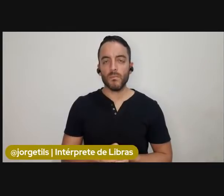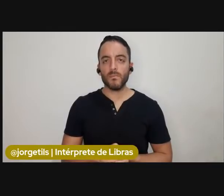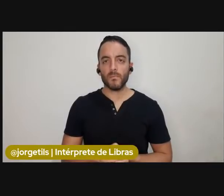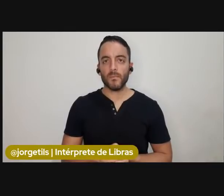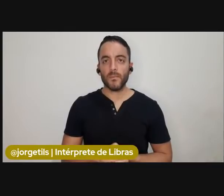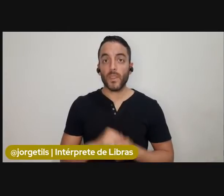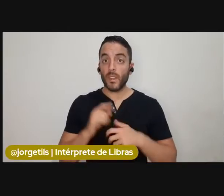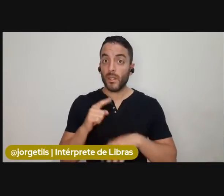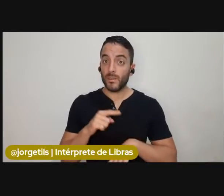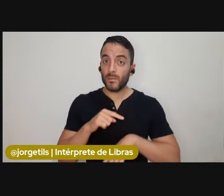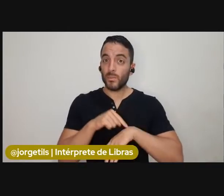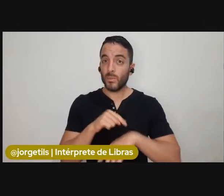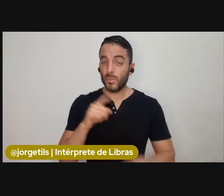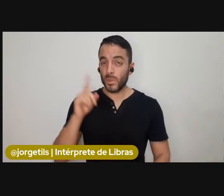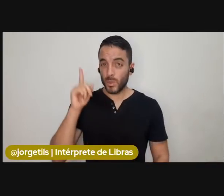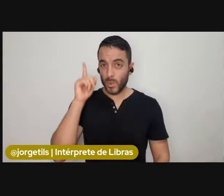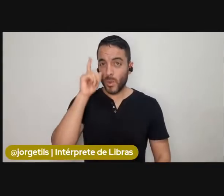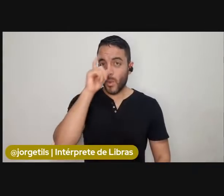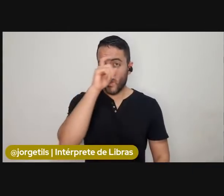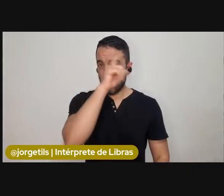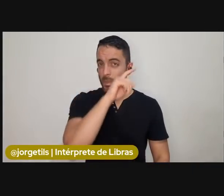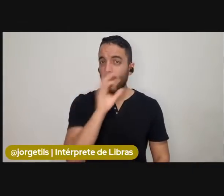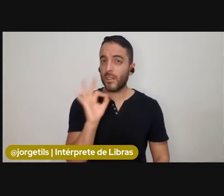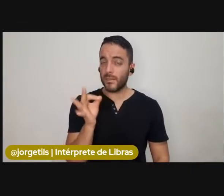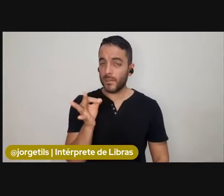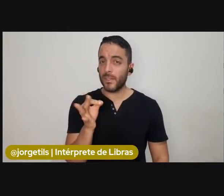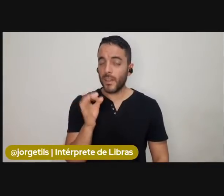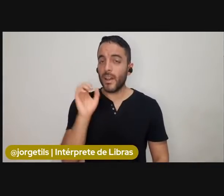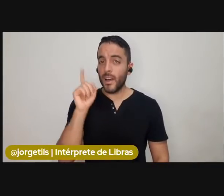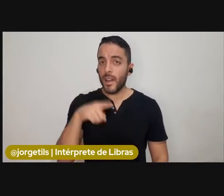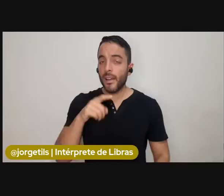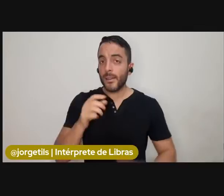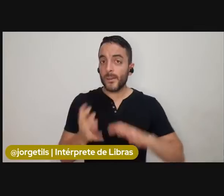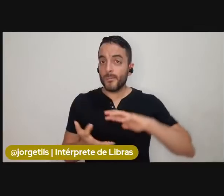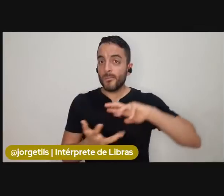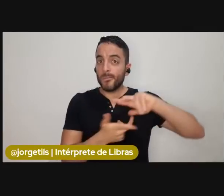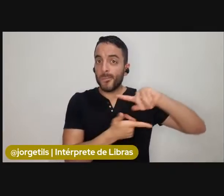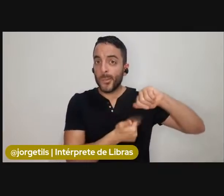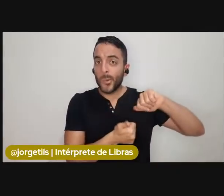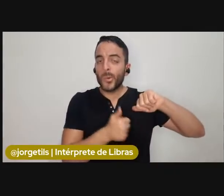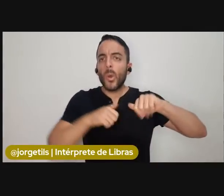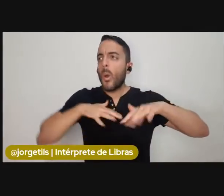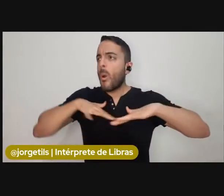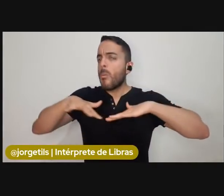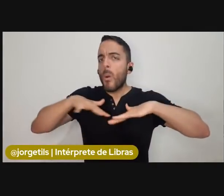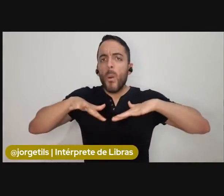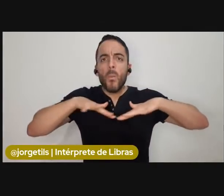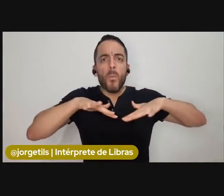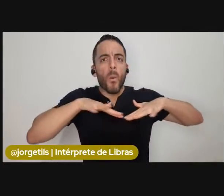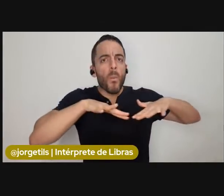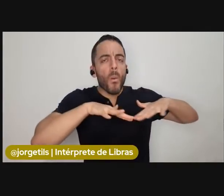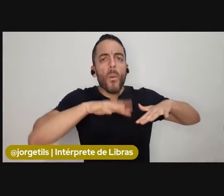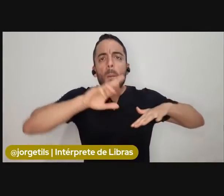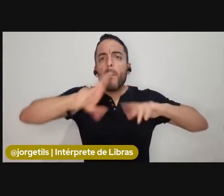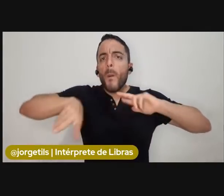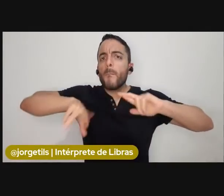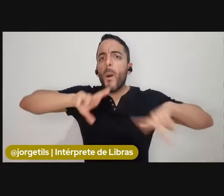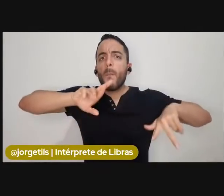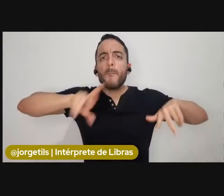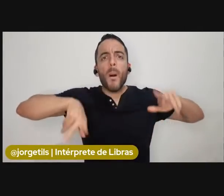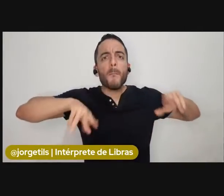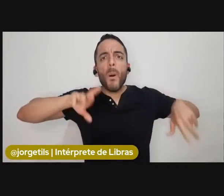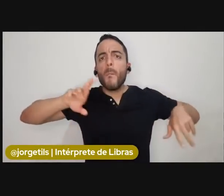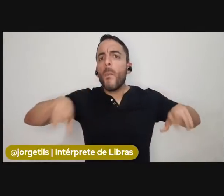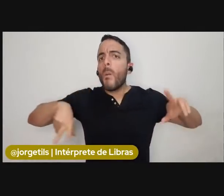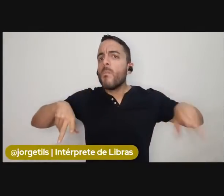difícil, terrível, porque passava a humanidade, das mobilizações variadas em vários locais do mundo, em